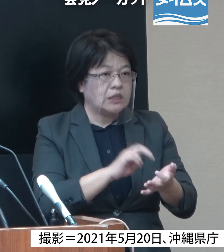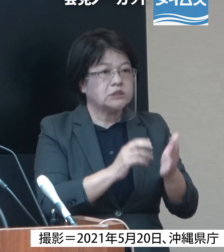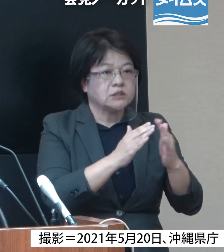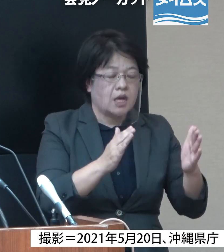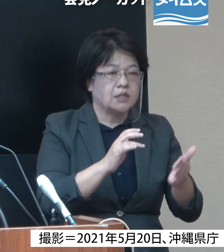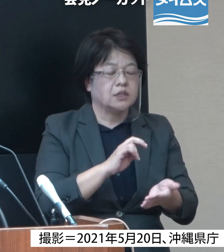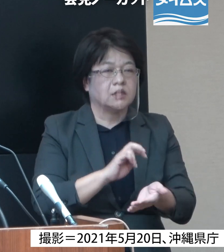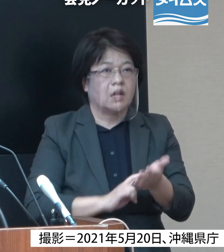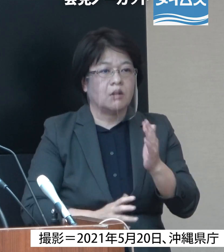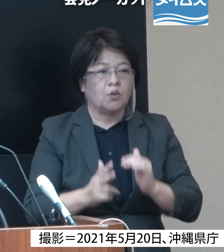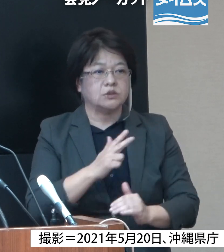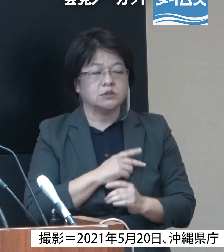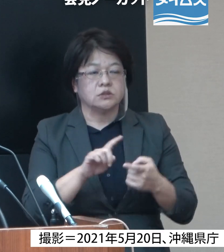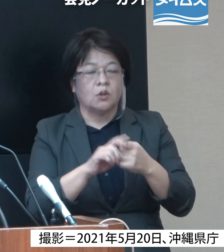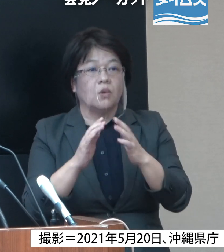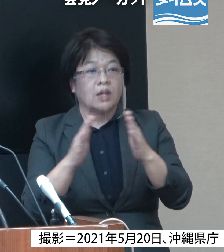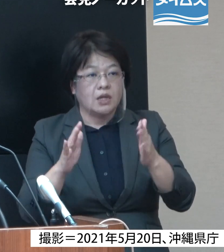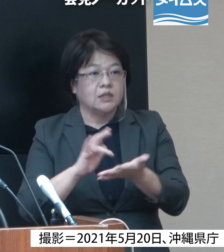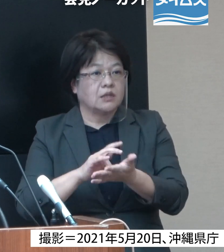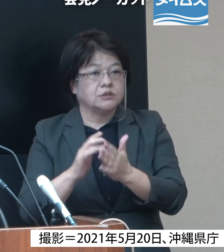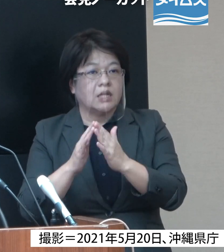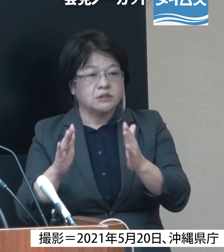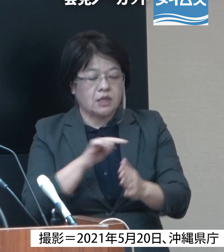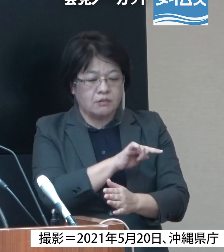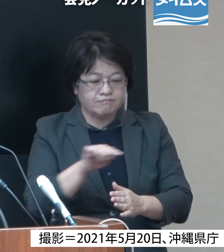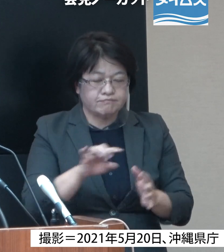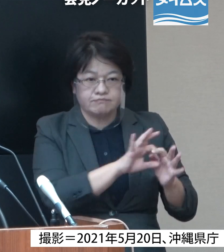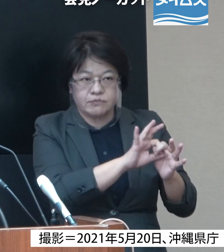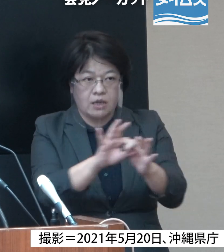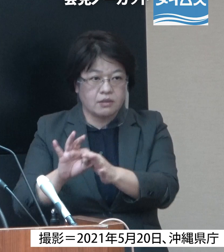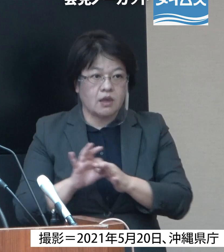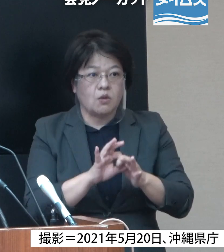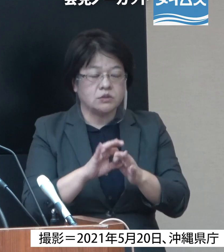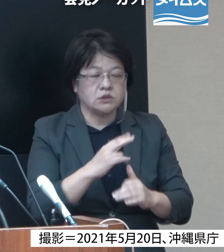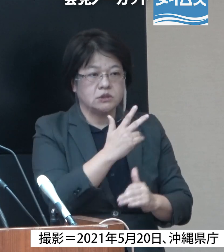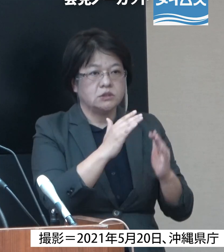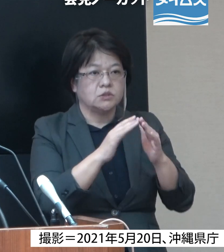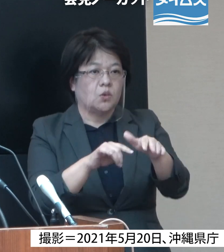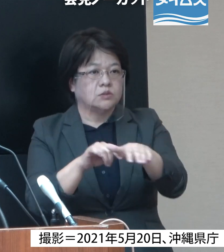や薬剤師会など関係機関と連携し、市町村